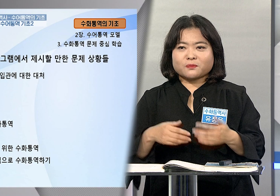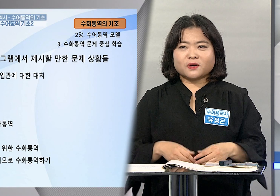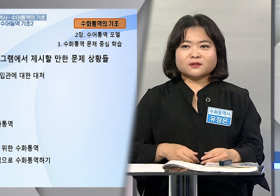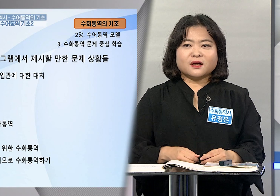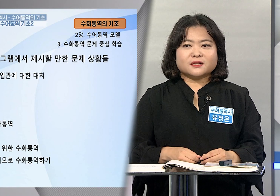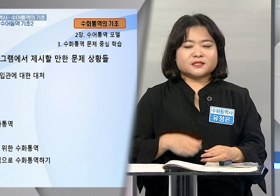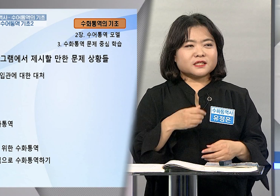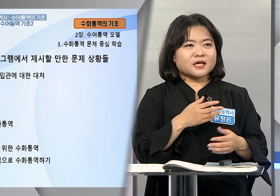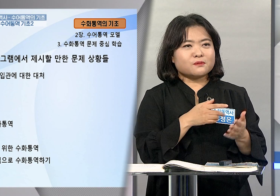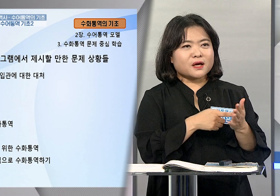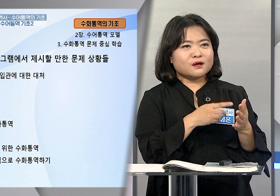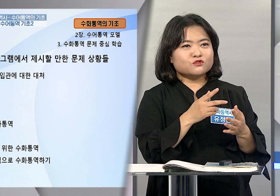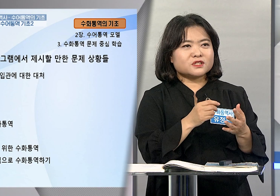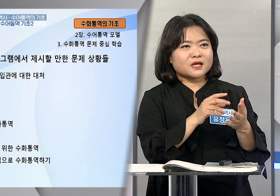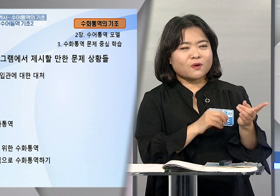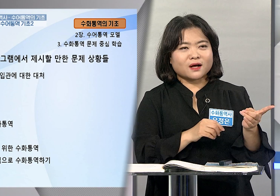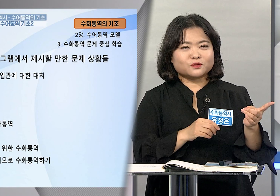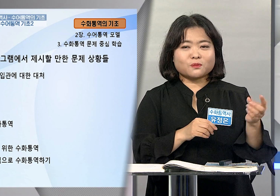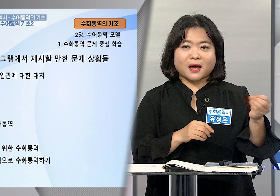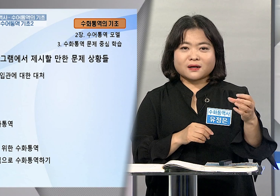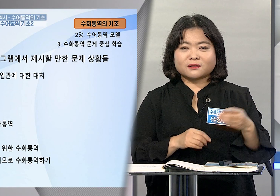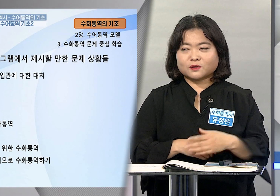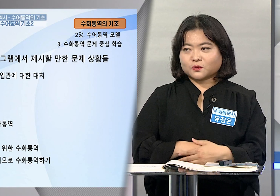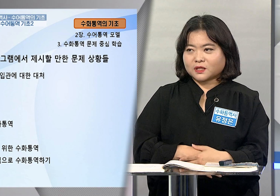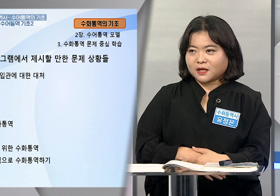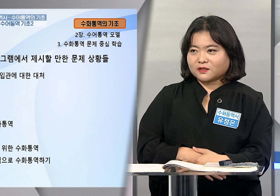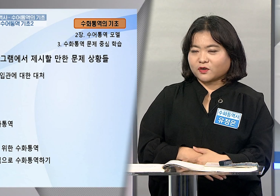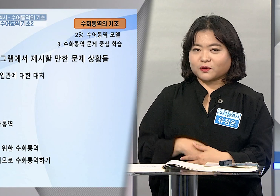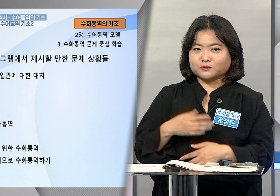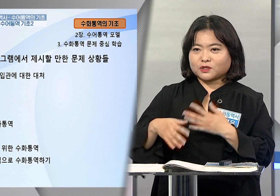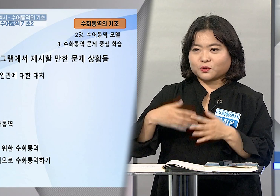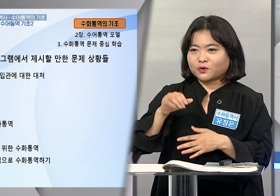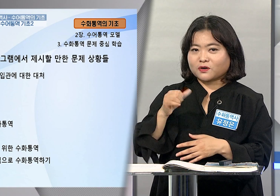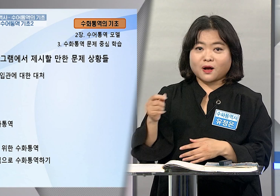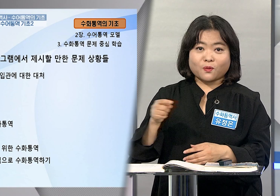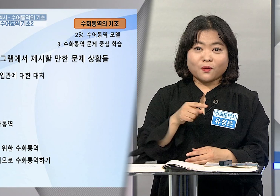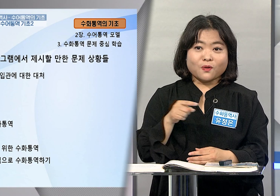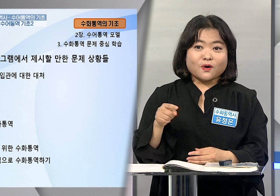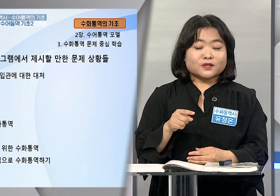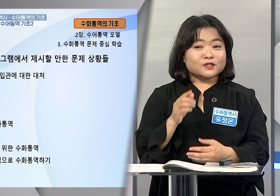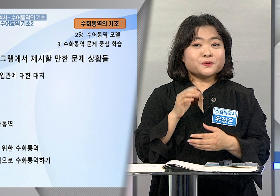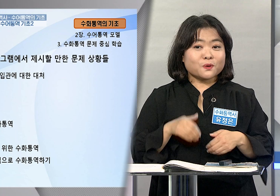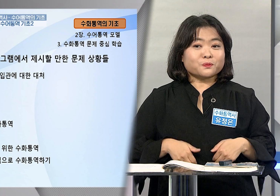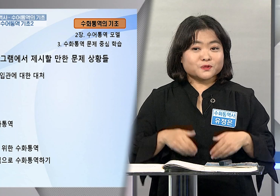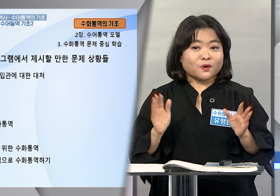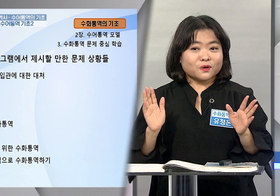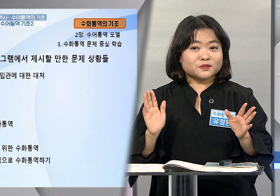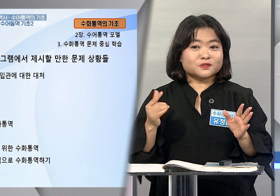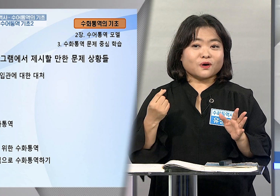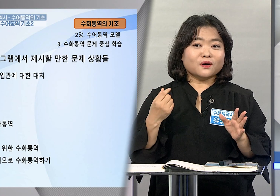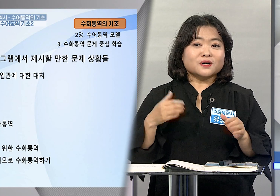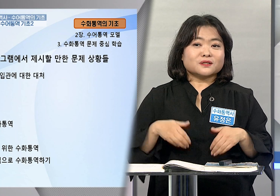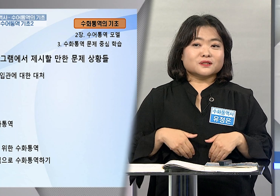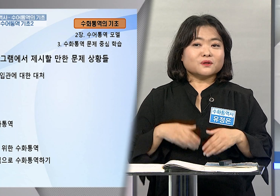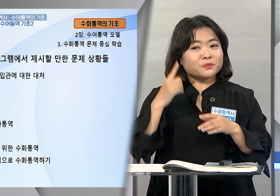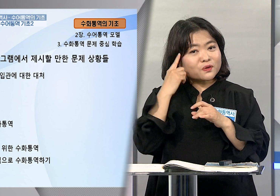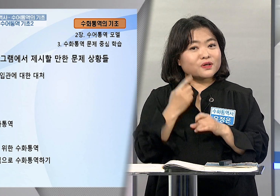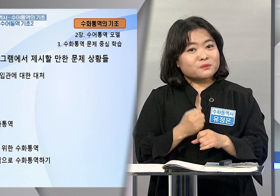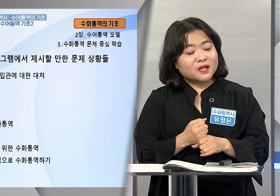수화통역하면 제시할 만한 문제 상황 또 말을 하는 거예요. 또 기다리는 거예요. 그럼 수화통역을 하고 그럴 필요가 없죠. 그렇죠? 그건 편견입니다.